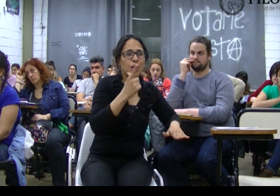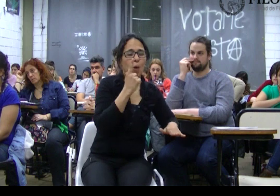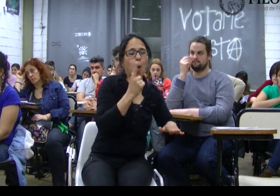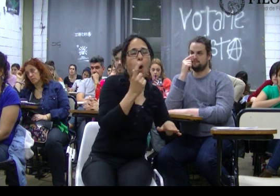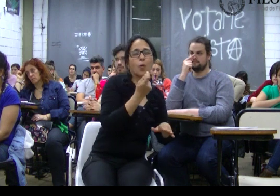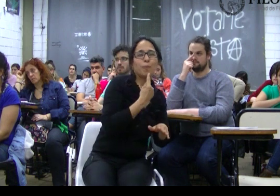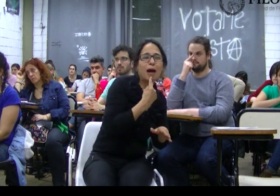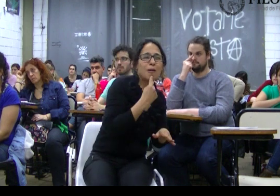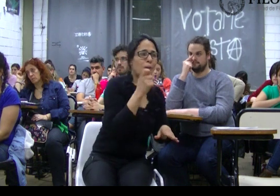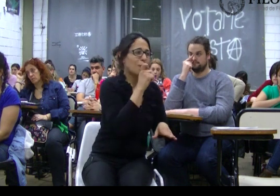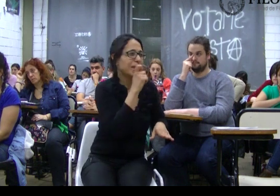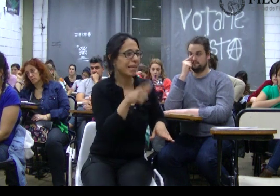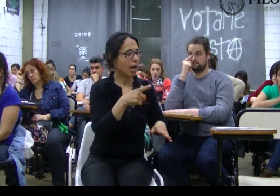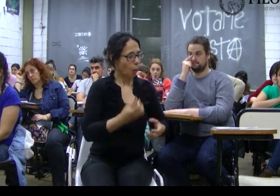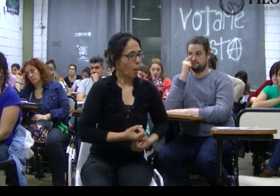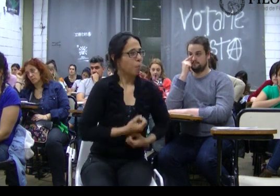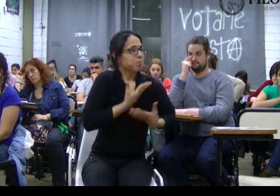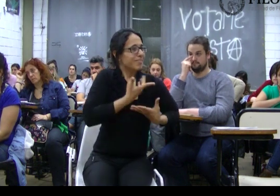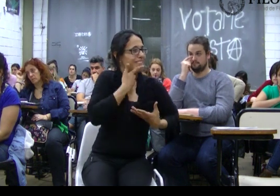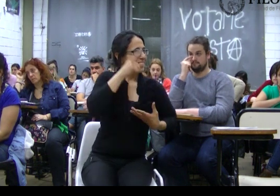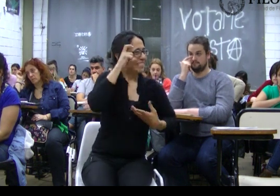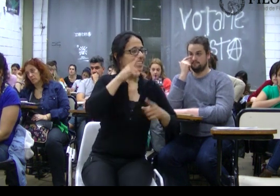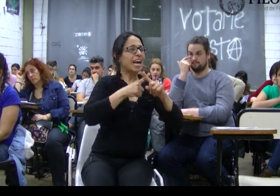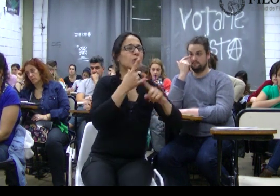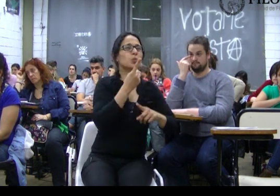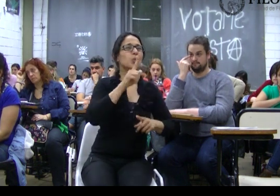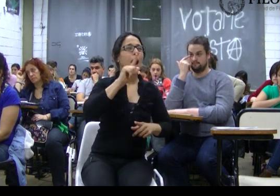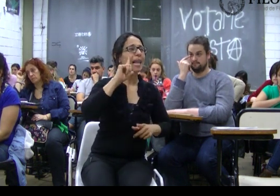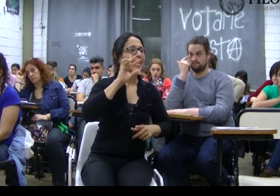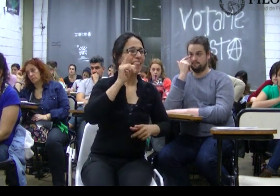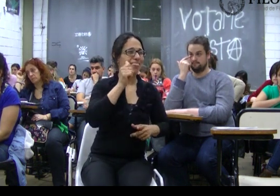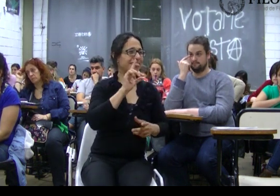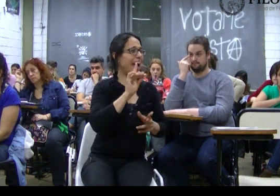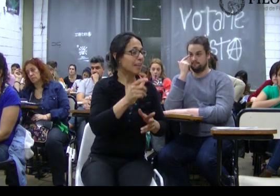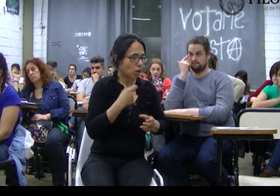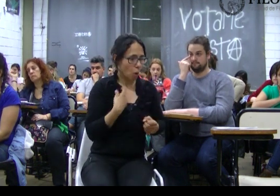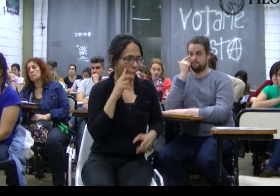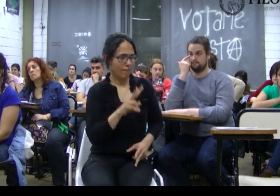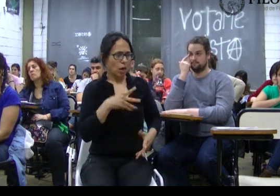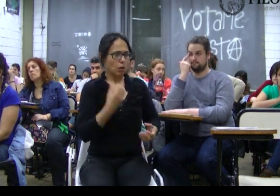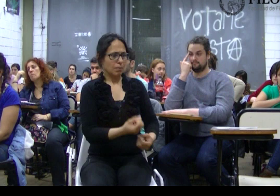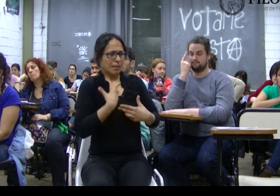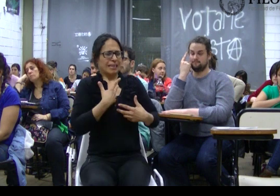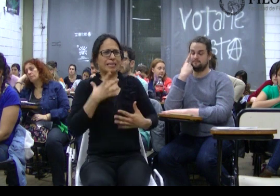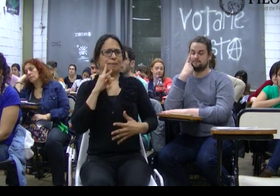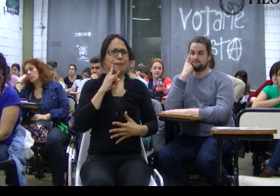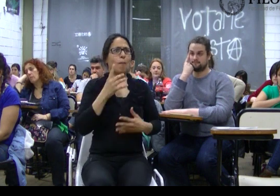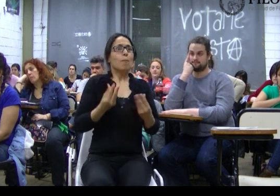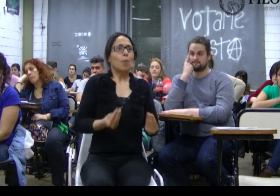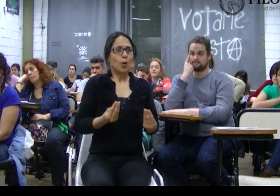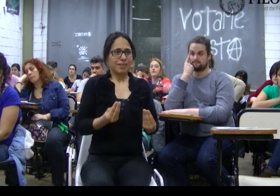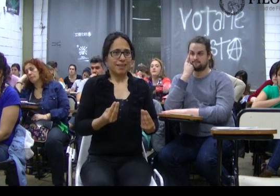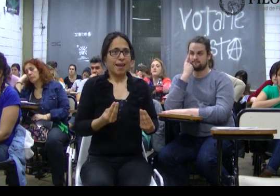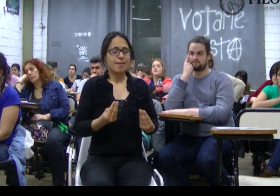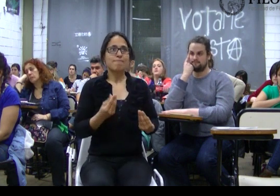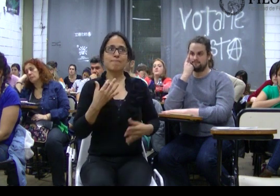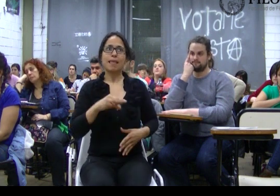niñas. En segundo lugar, cuesta mucho que no hagamos algo por corregir o